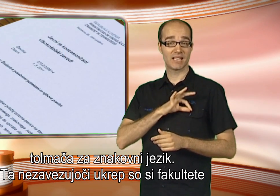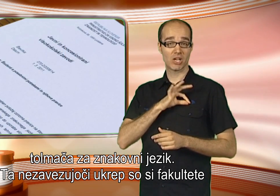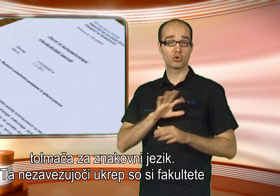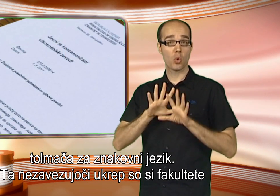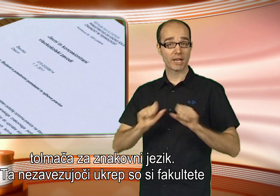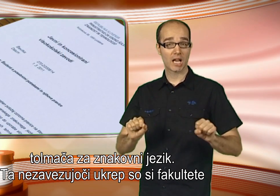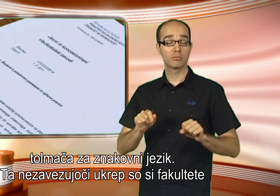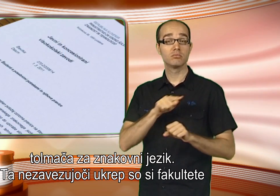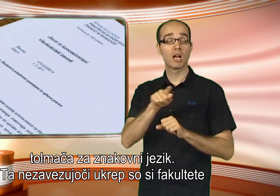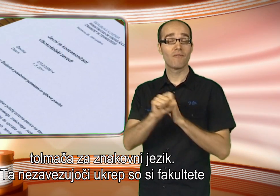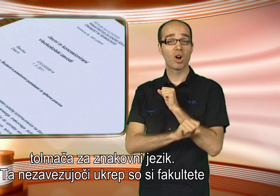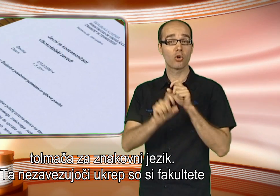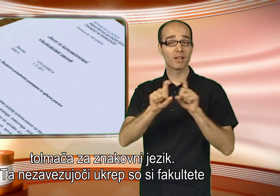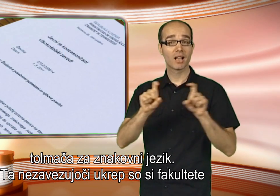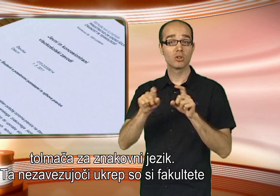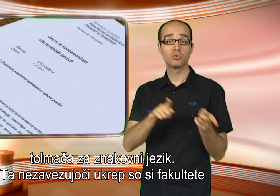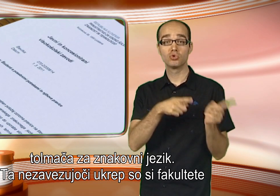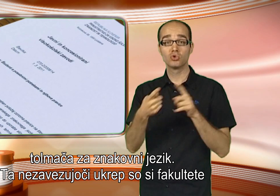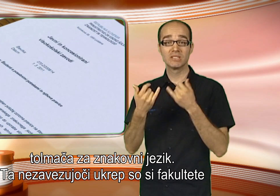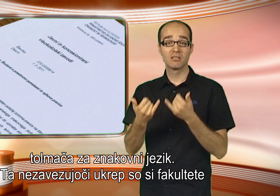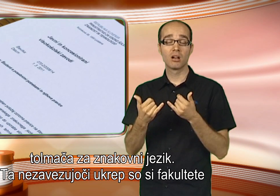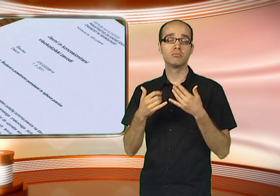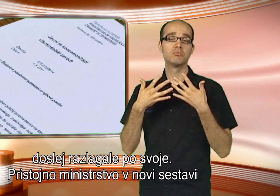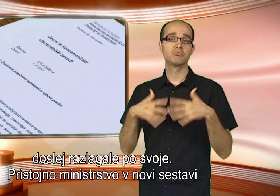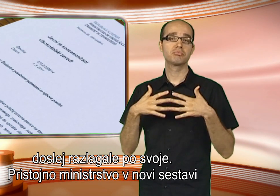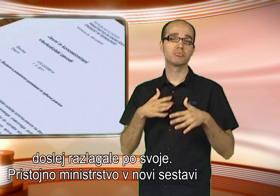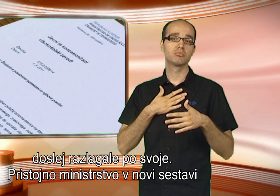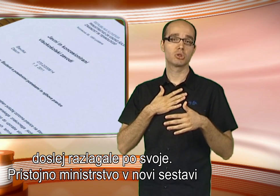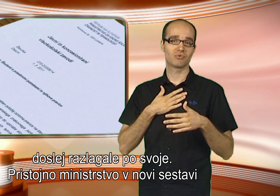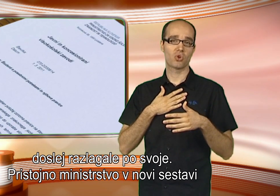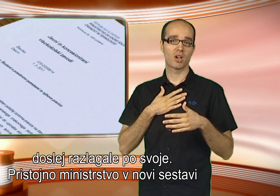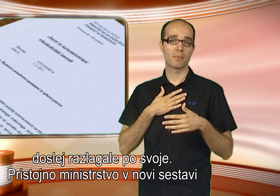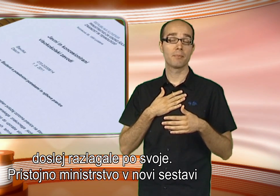Ta nezavezujoči ukrep so si fakultete doslej razlagale po svoje.